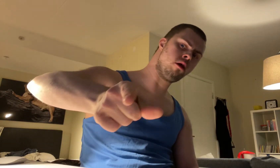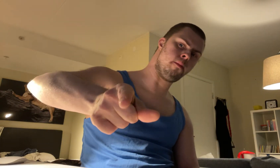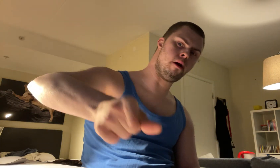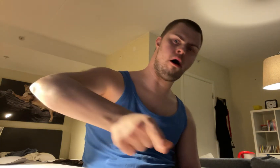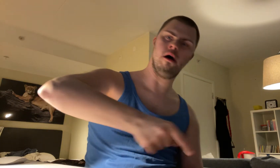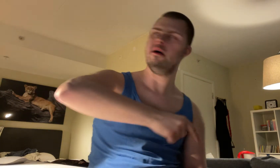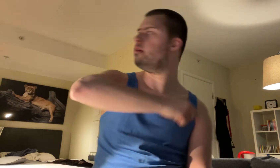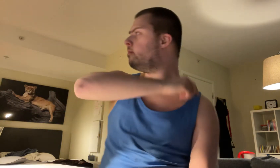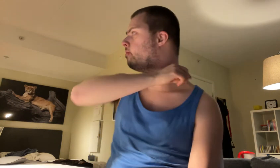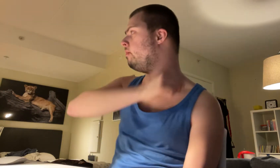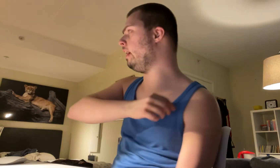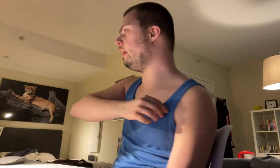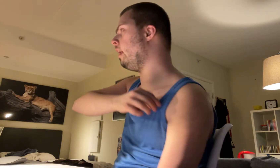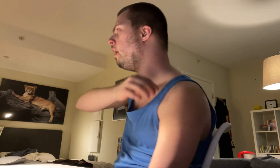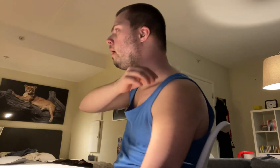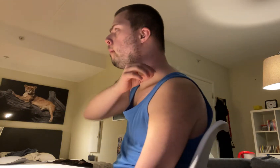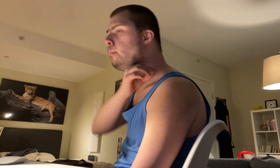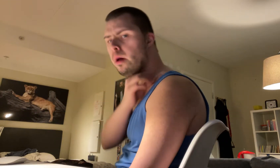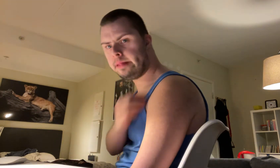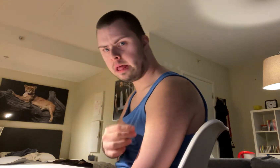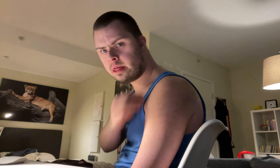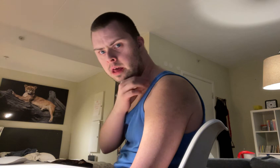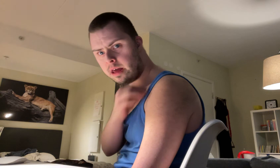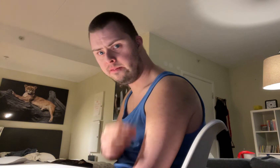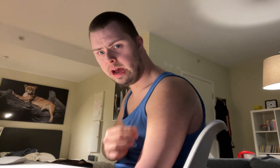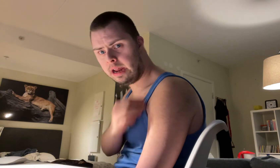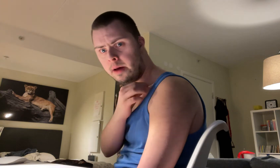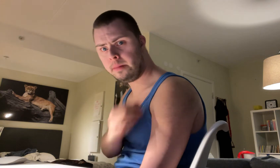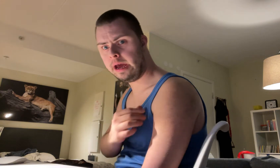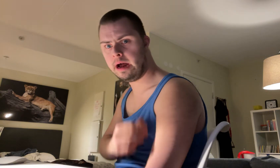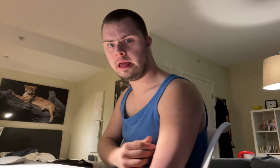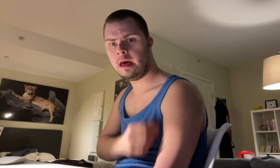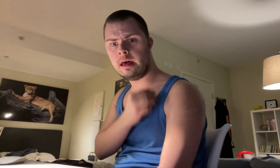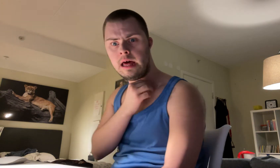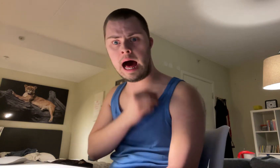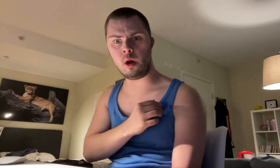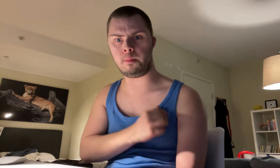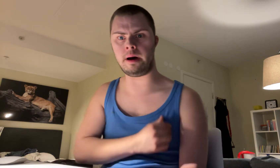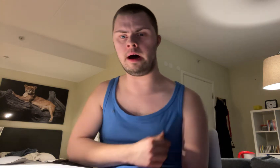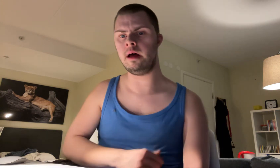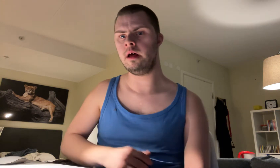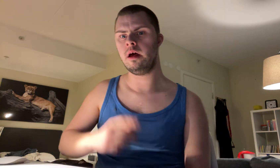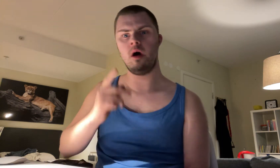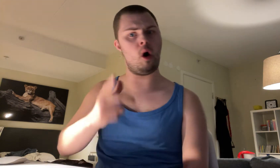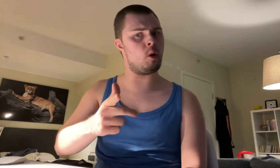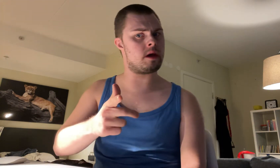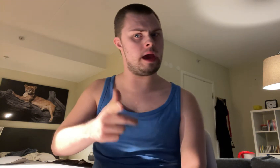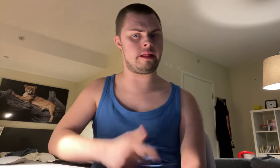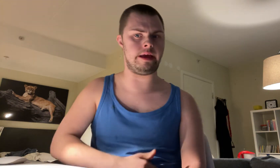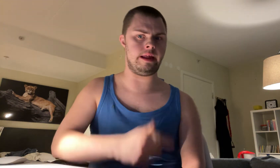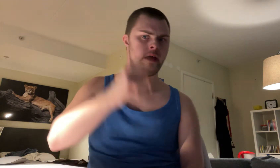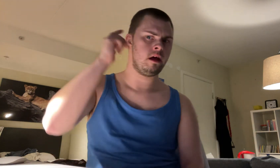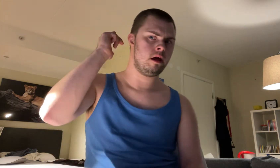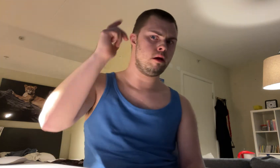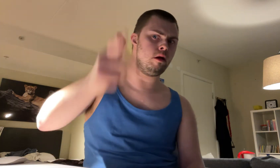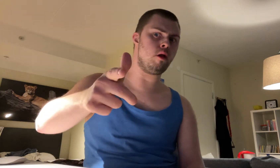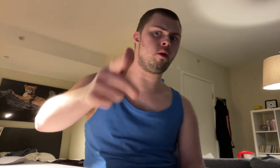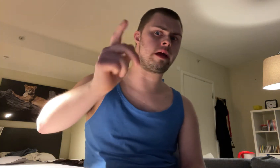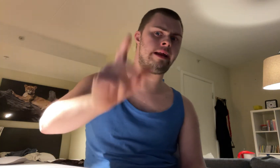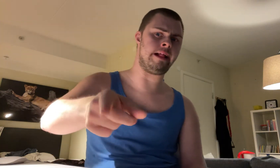bra, fin måndagskväll med er allihopa. Och ett till, jag skickar